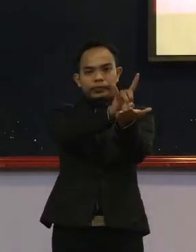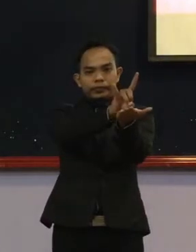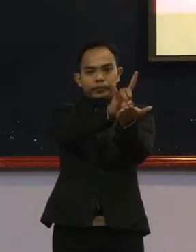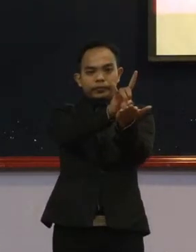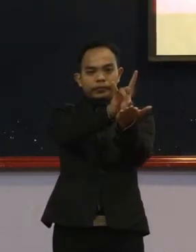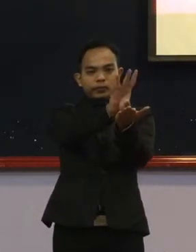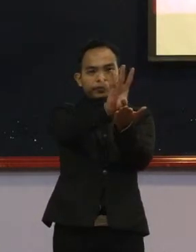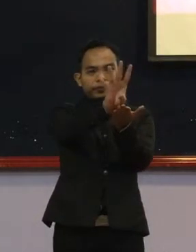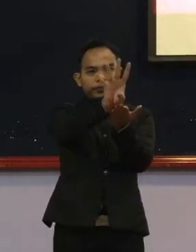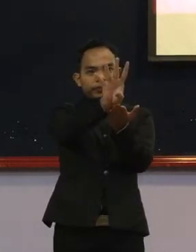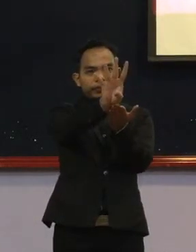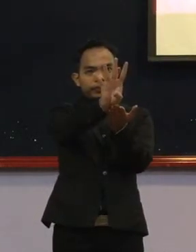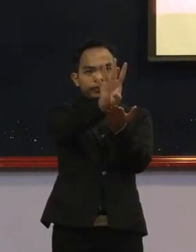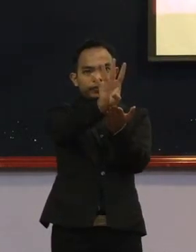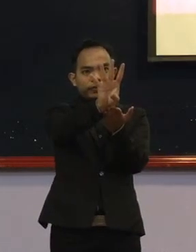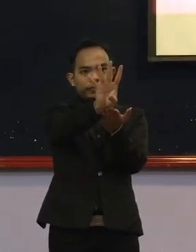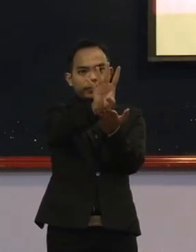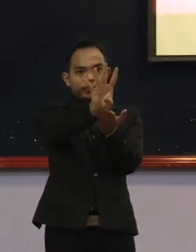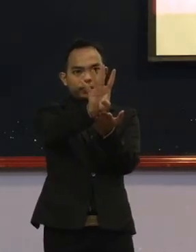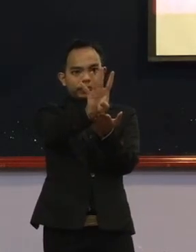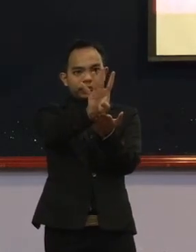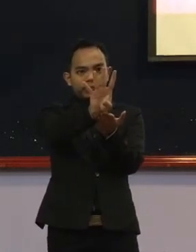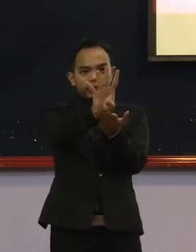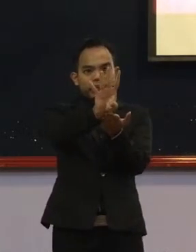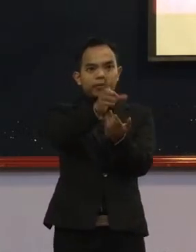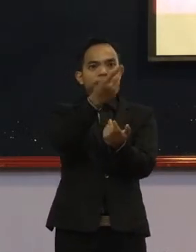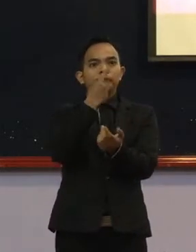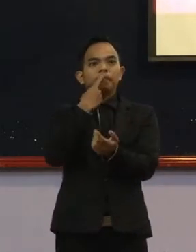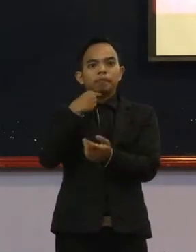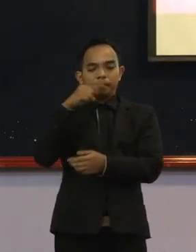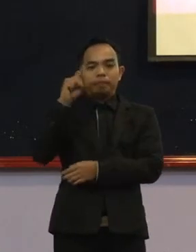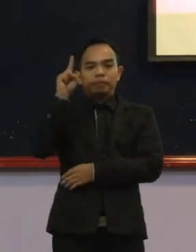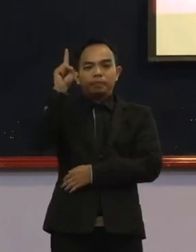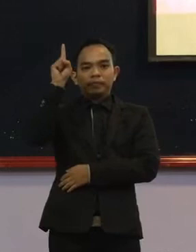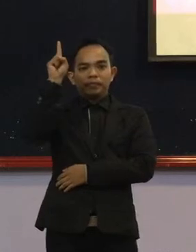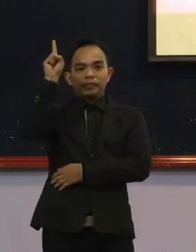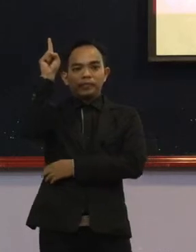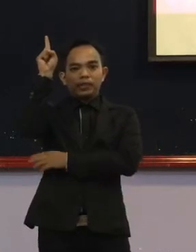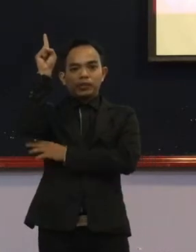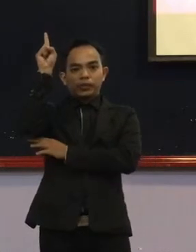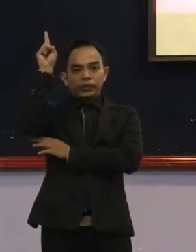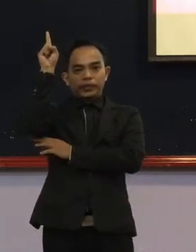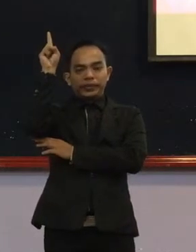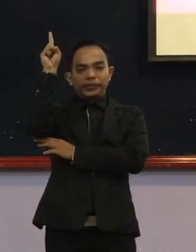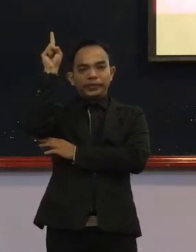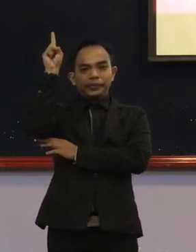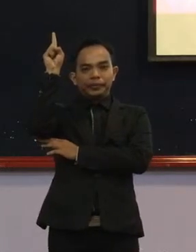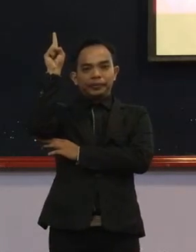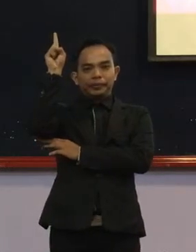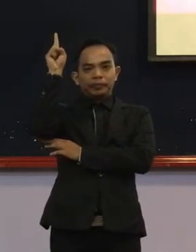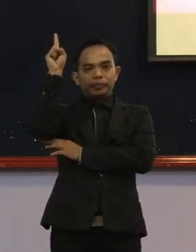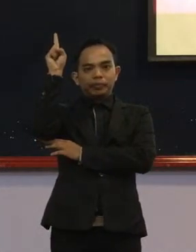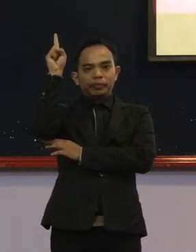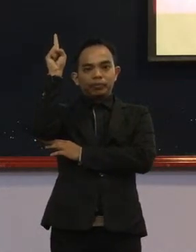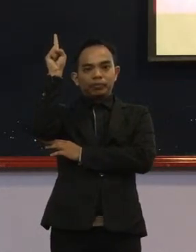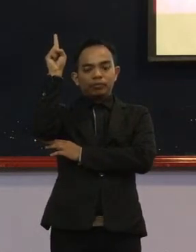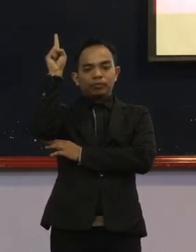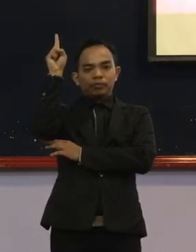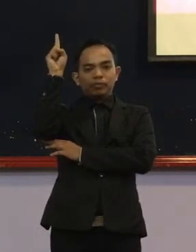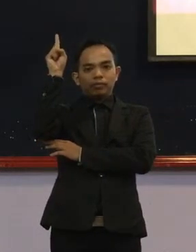الشيطان الرجيم. بسم الله الرحمن